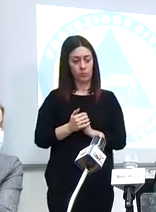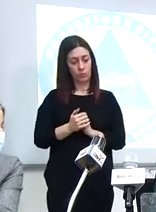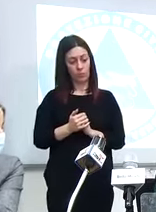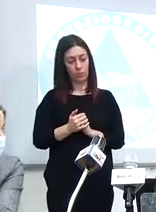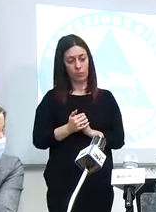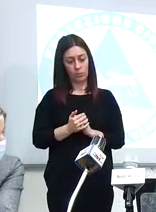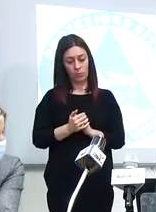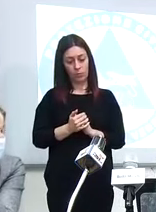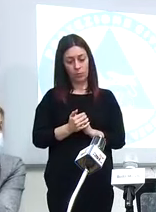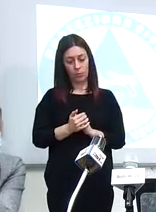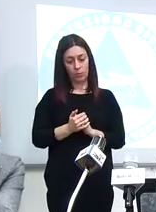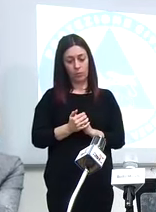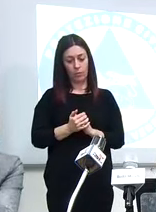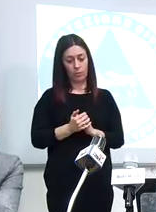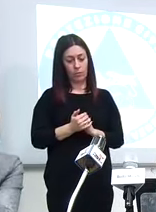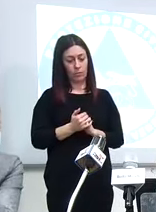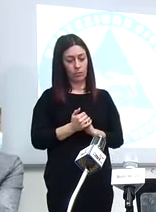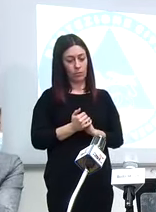per coorte.